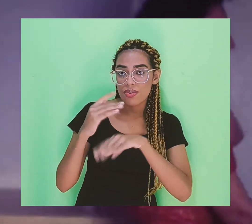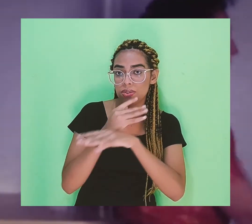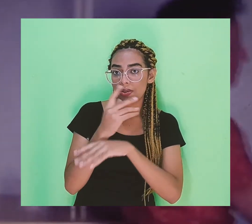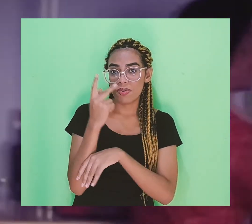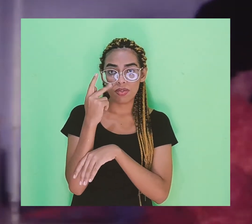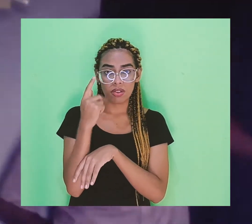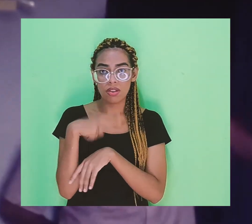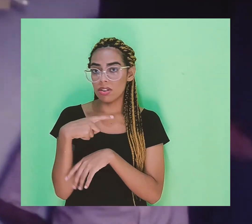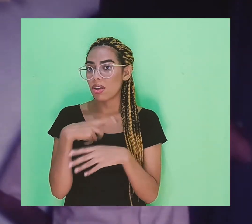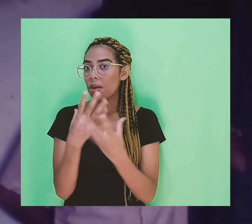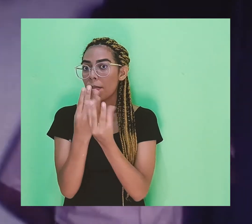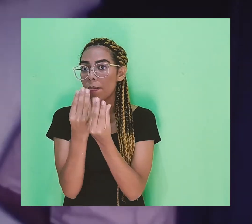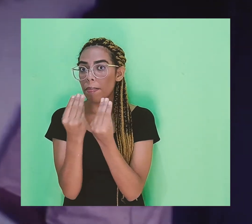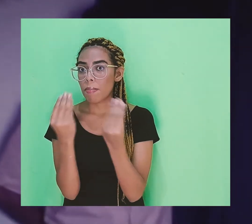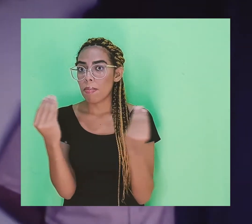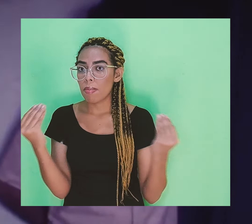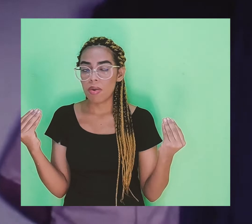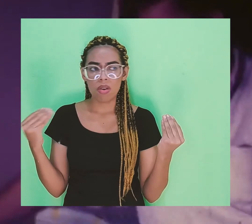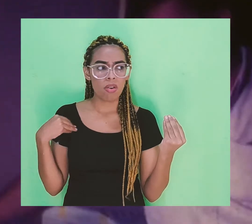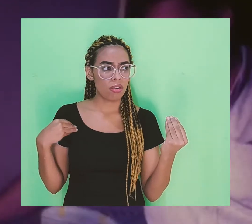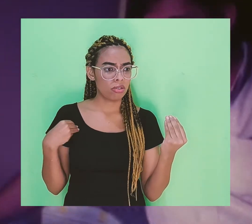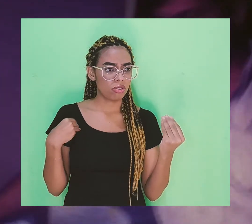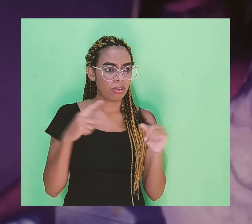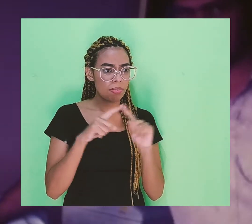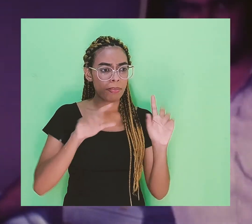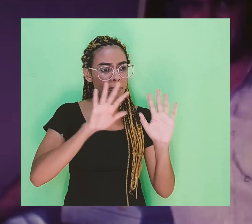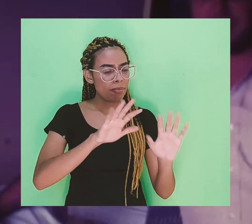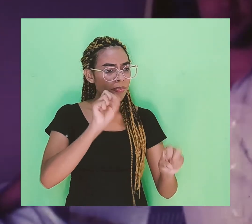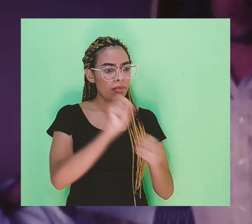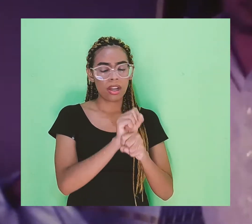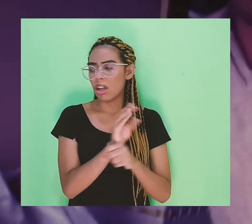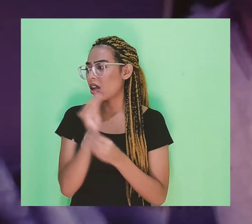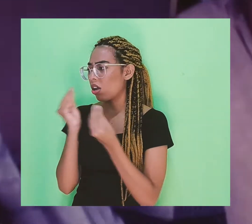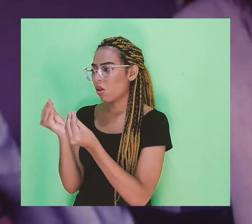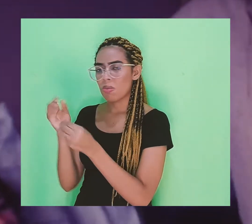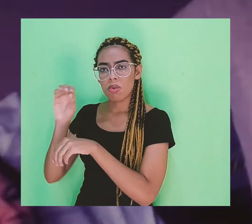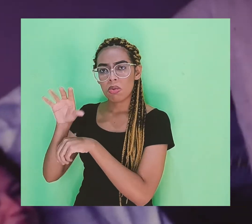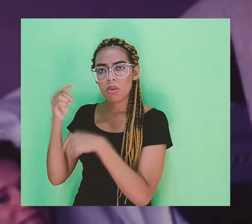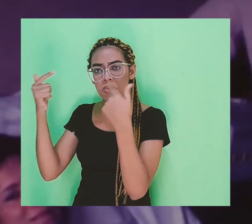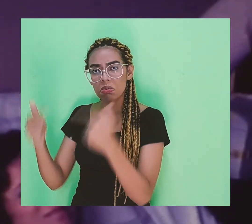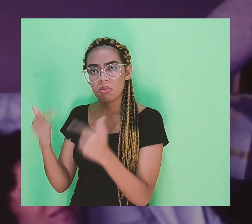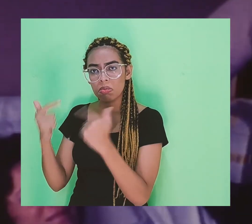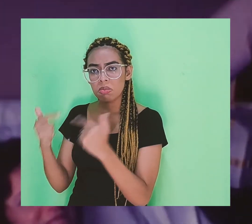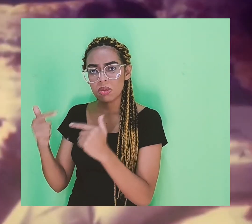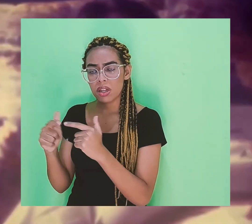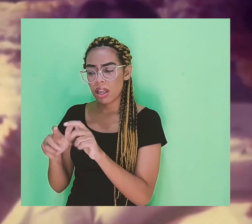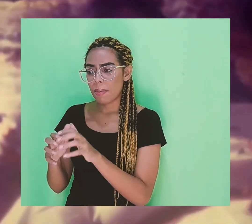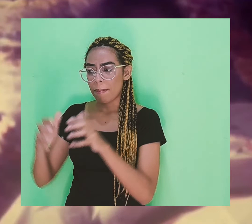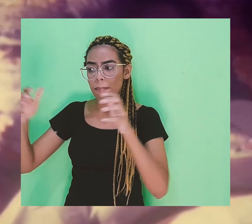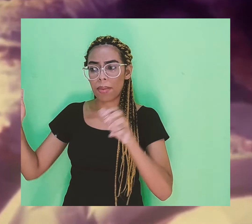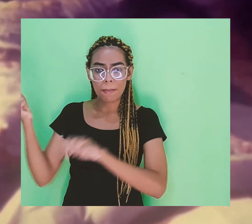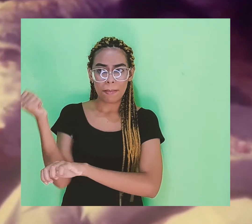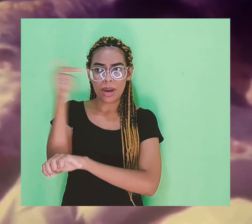de fibra ótica passando pelo oceano, chegando aqui, mas não chega na Calcaia, que é uma cidade vizinha, né? A gente ainda tem Que é maior que